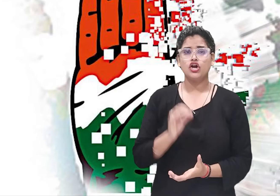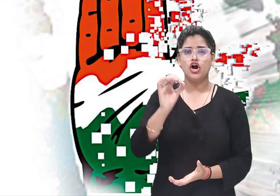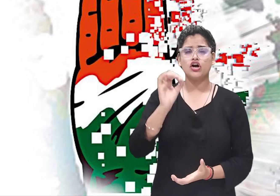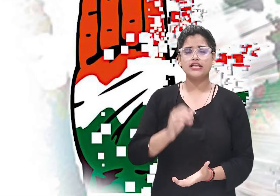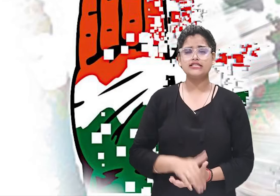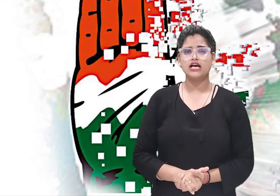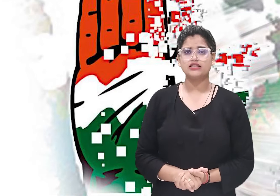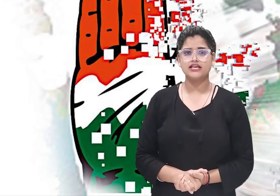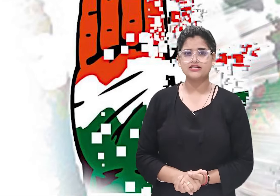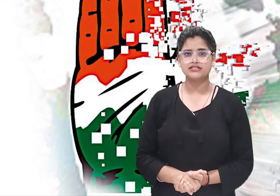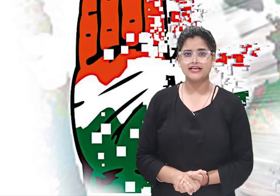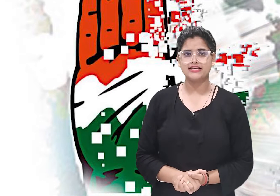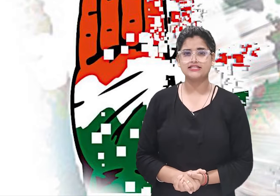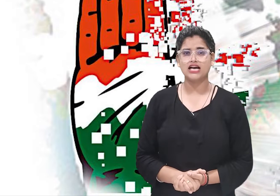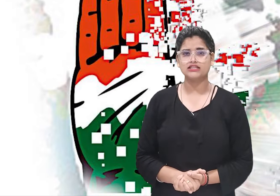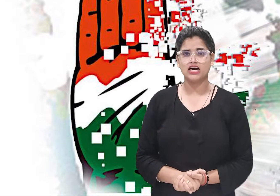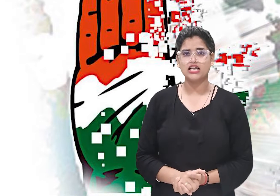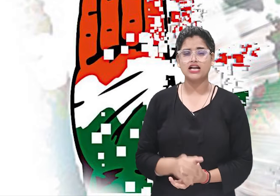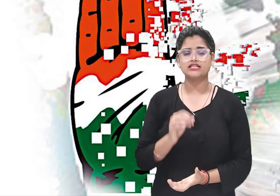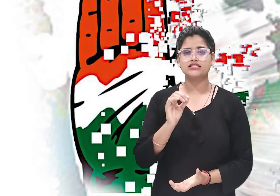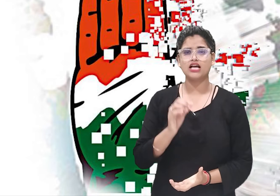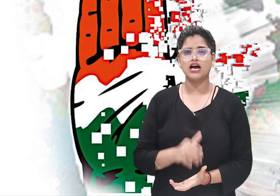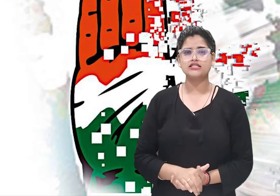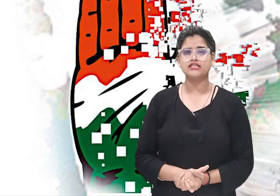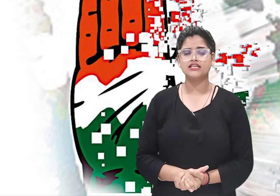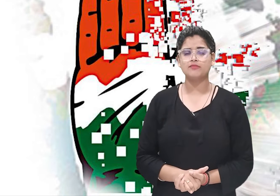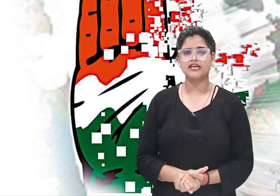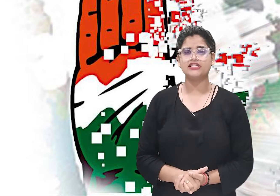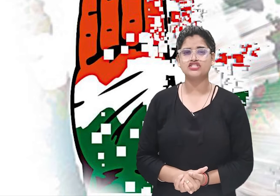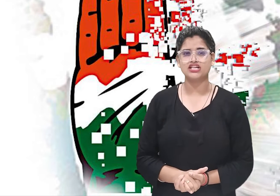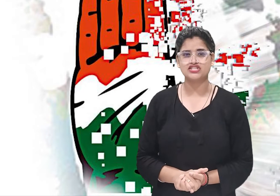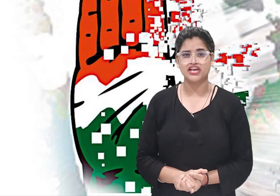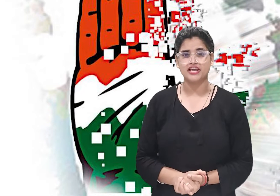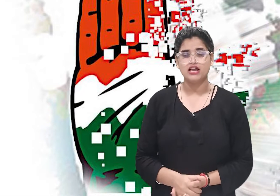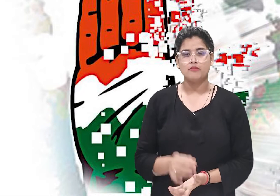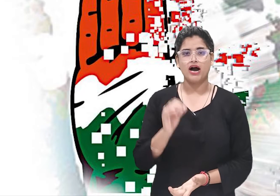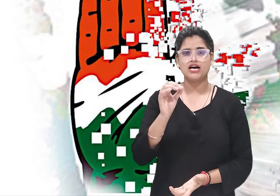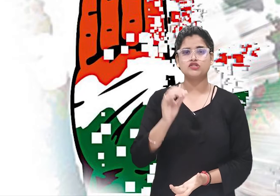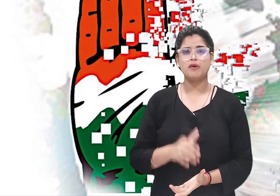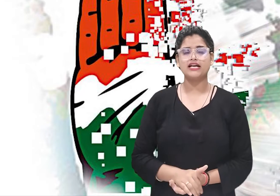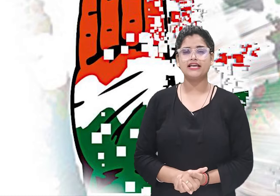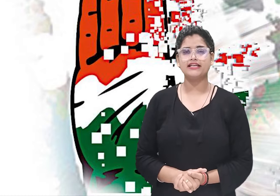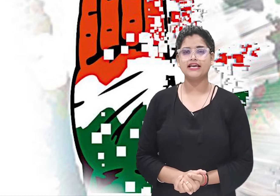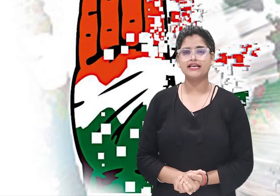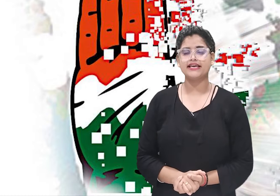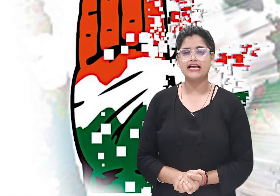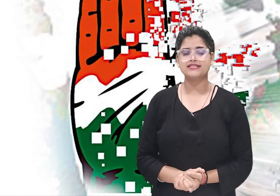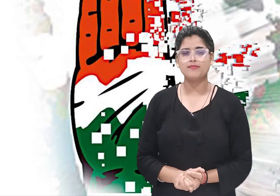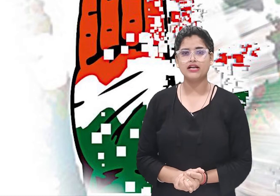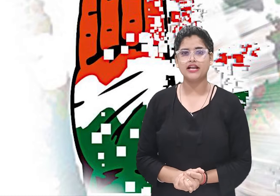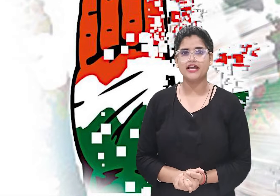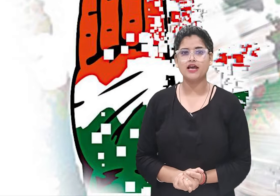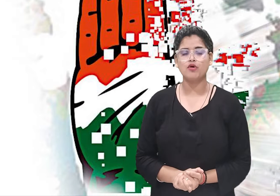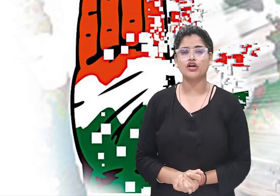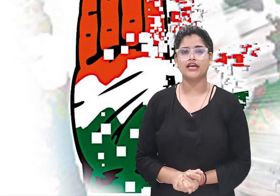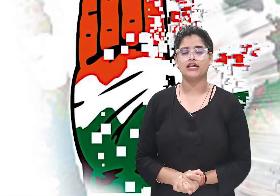कांग्रेस अध्यक्ष से ज्यादा राजस्थान कम के चर्चे भाजपा के लिए कैसे बन रहे हैं मौके